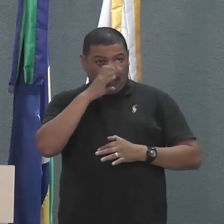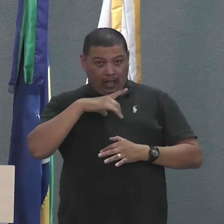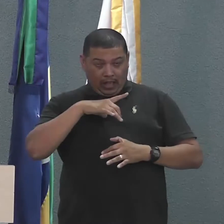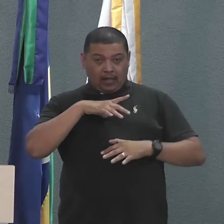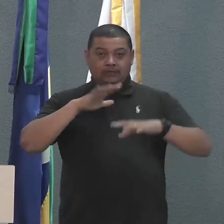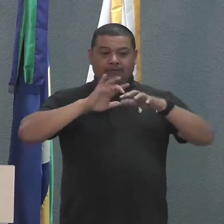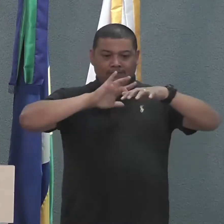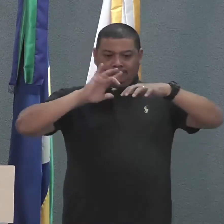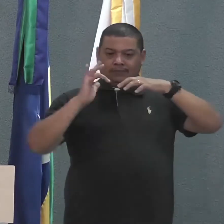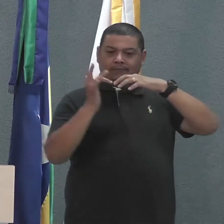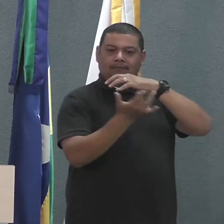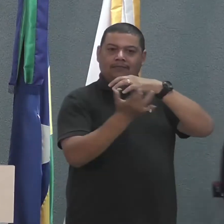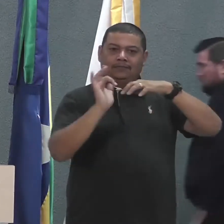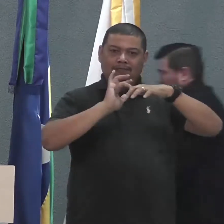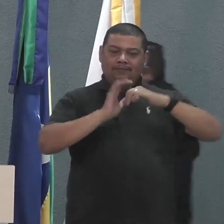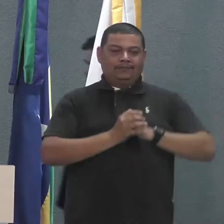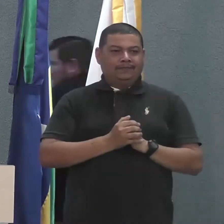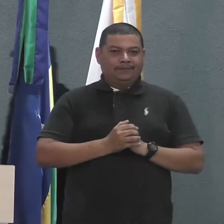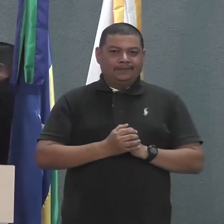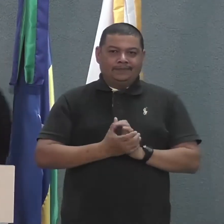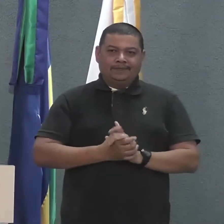sociais.